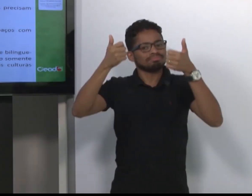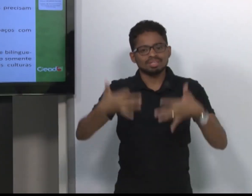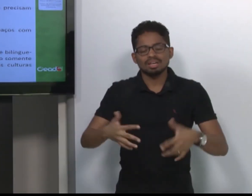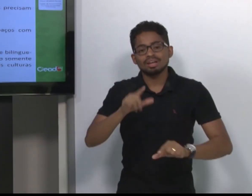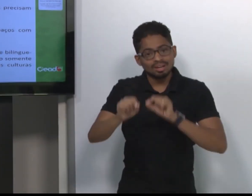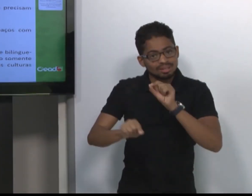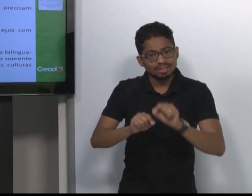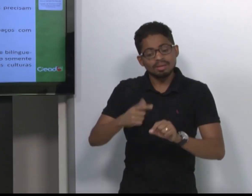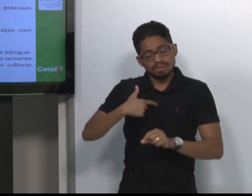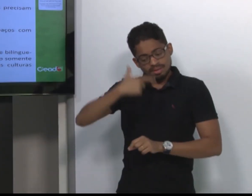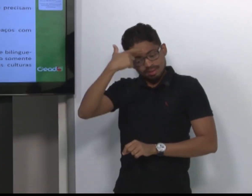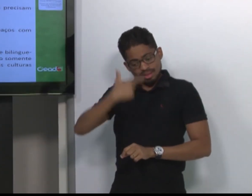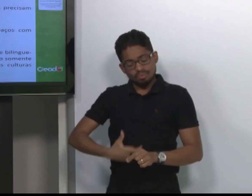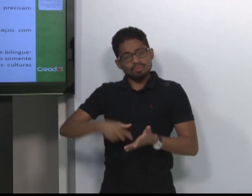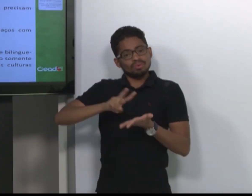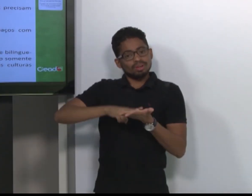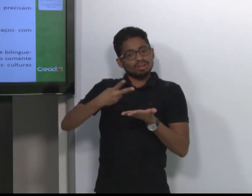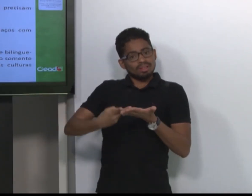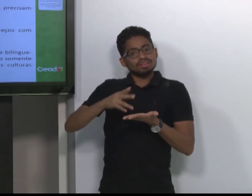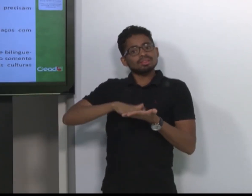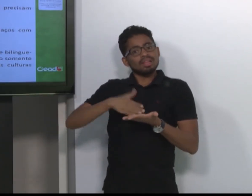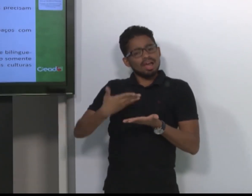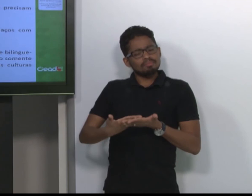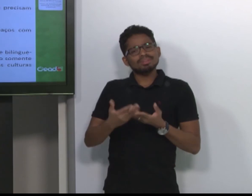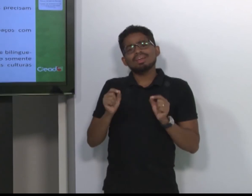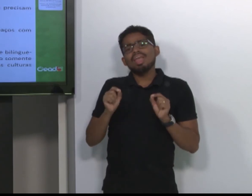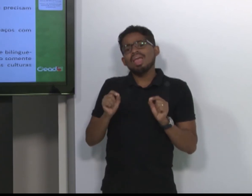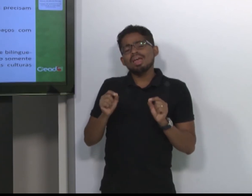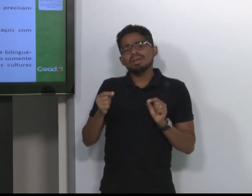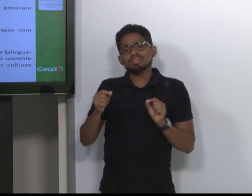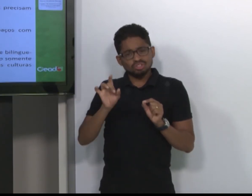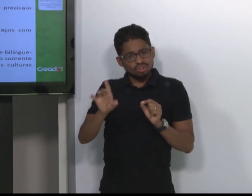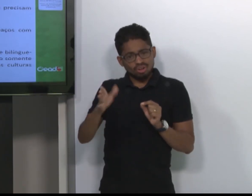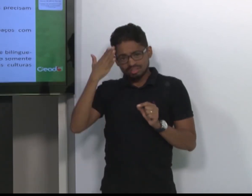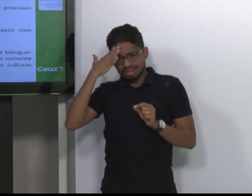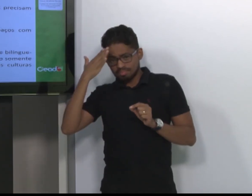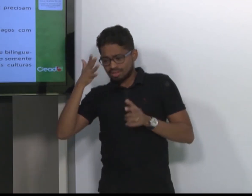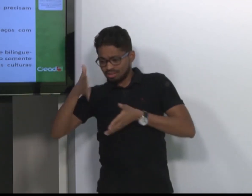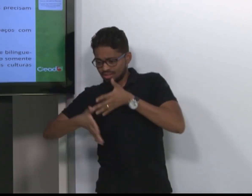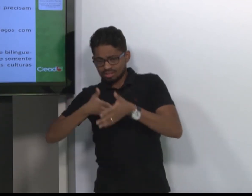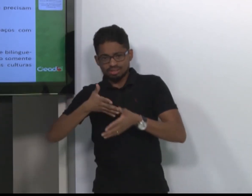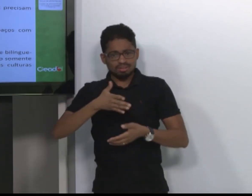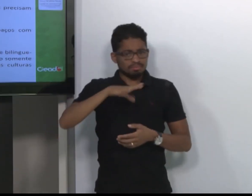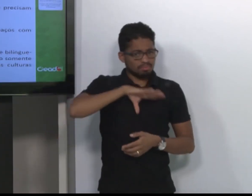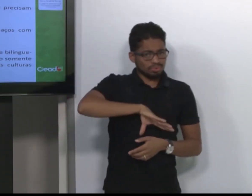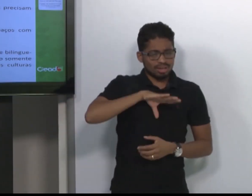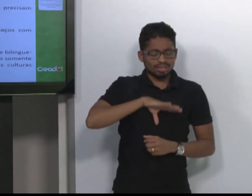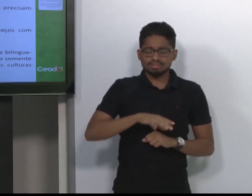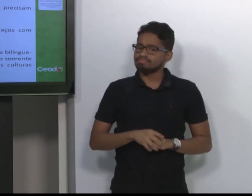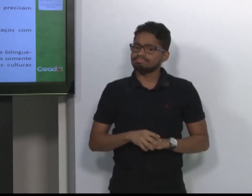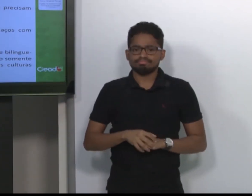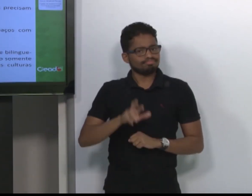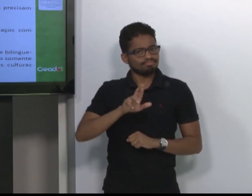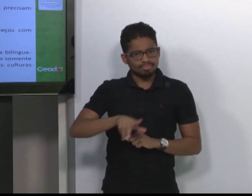primeiro, conforme já foi explicado, quem é o tradutor-intérprete? É só aquele que